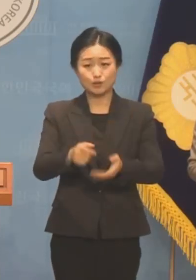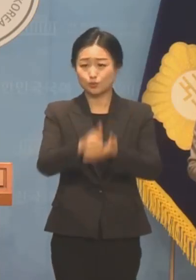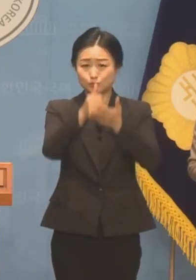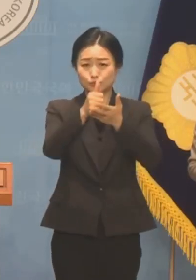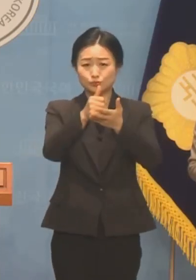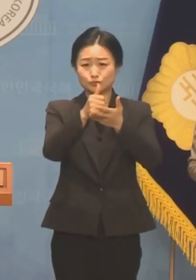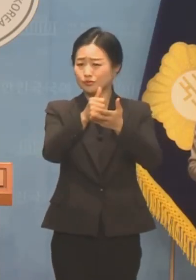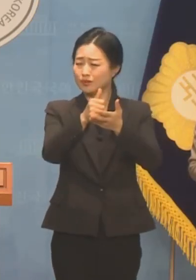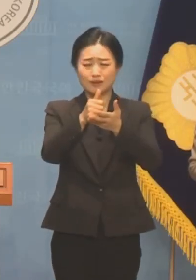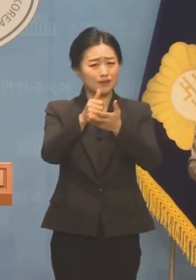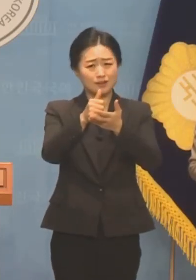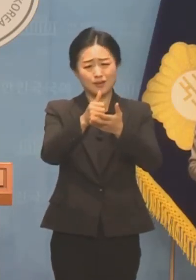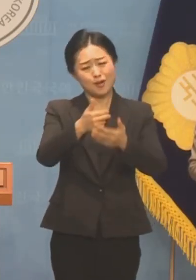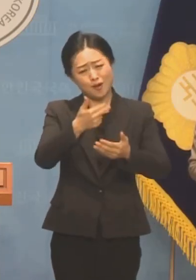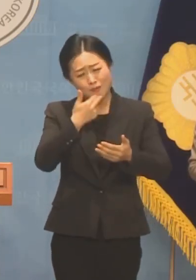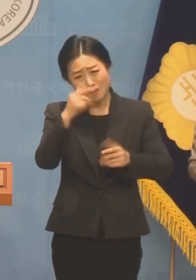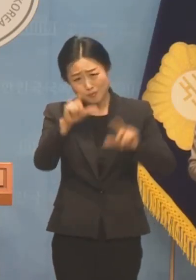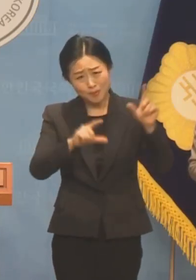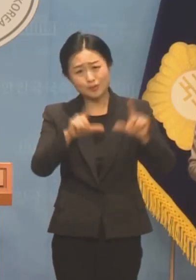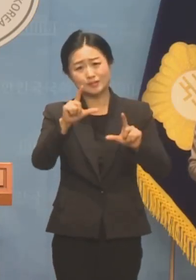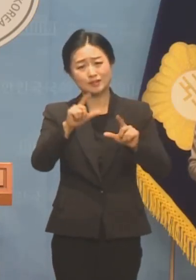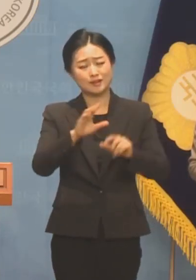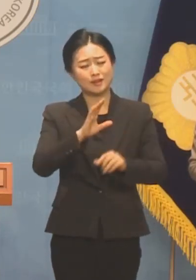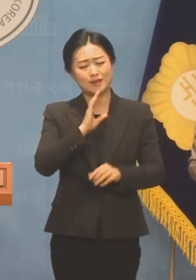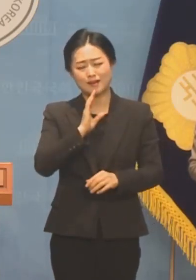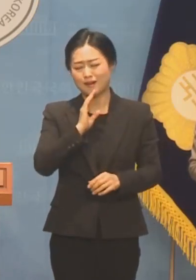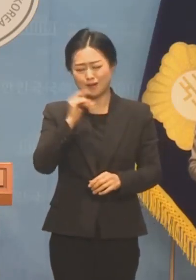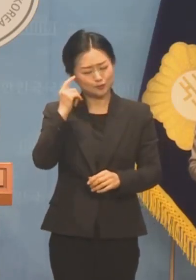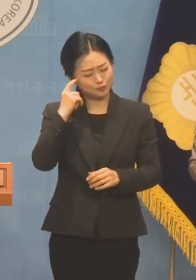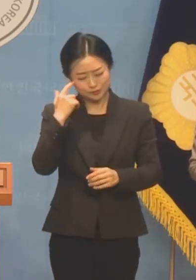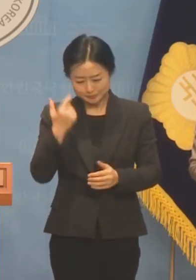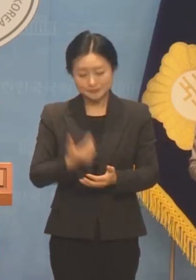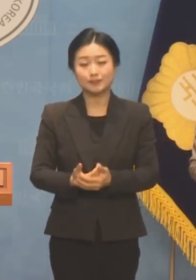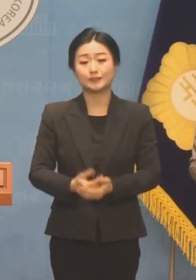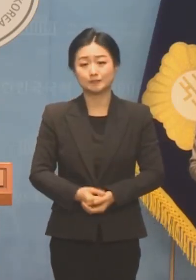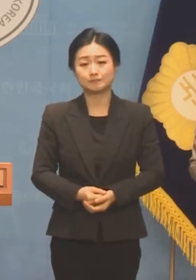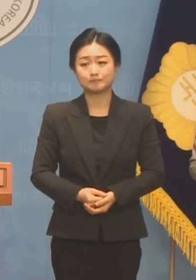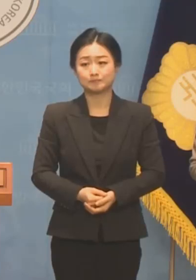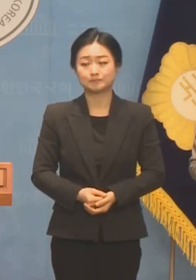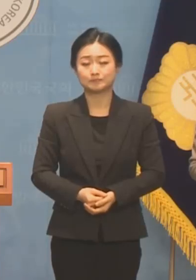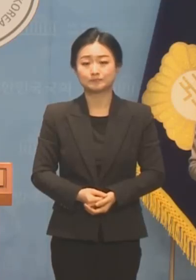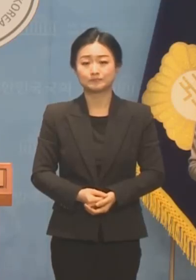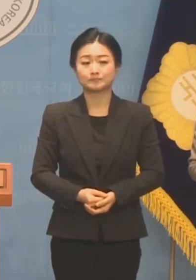있다면 절대 이런 이름을 붙이지는 않았을 것입니다.